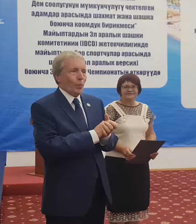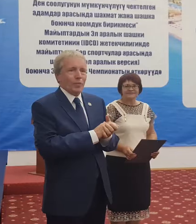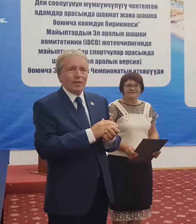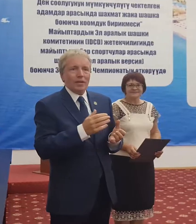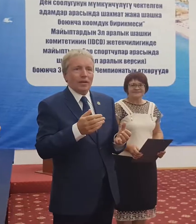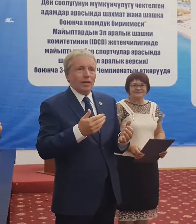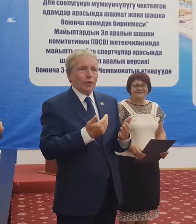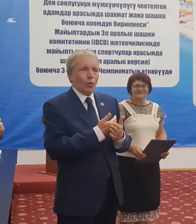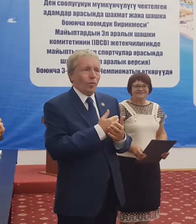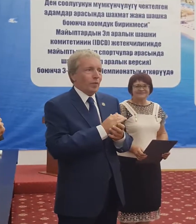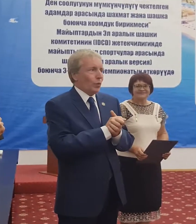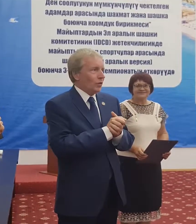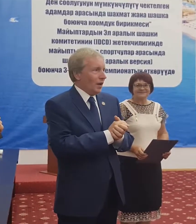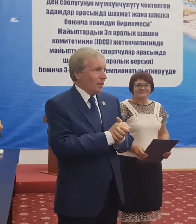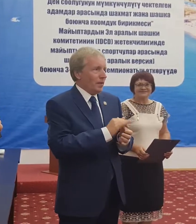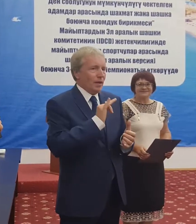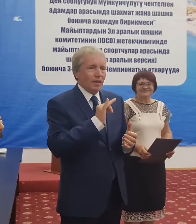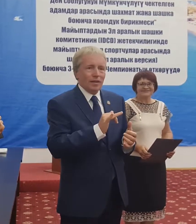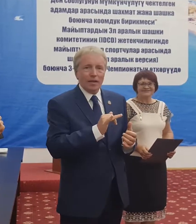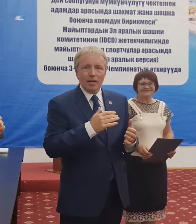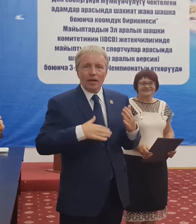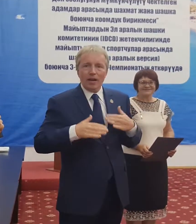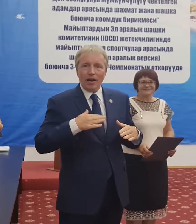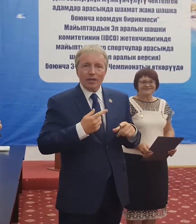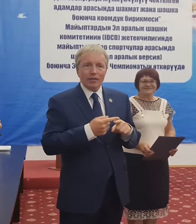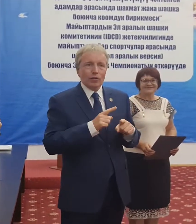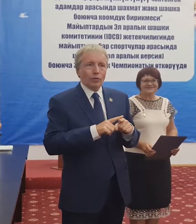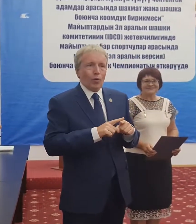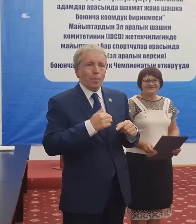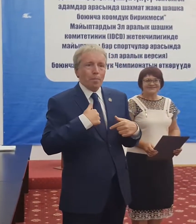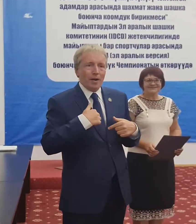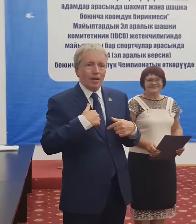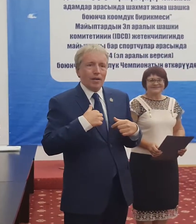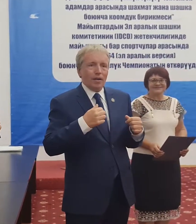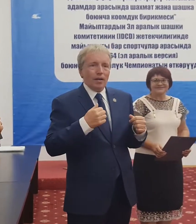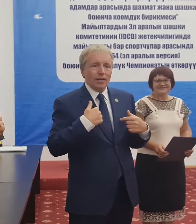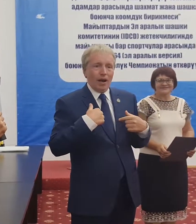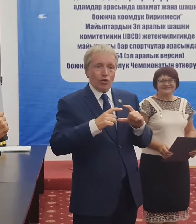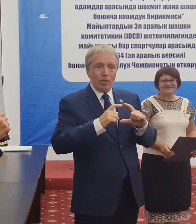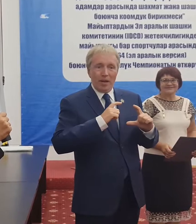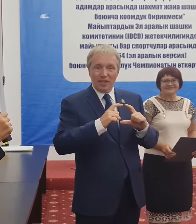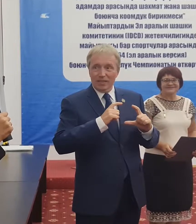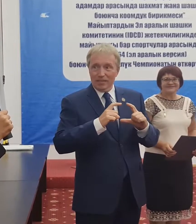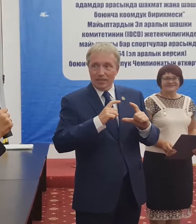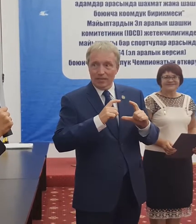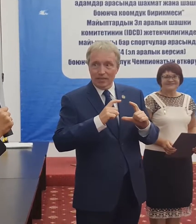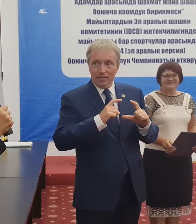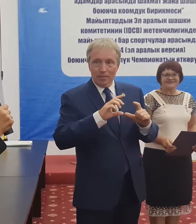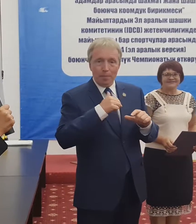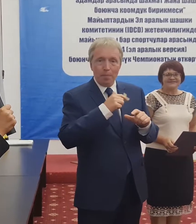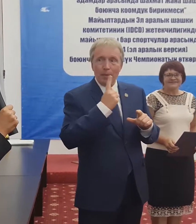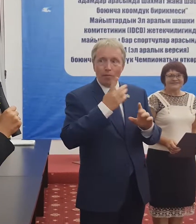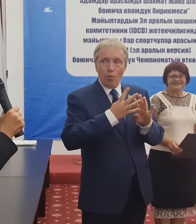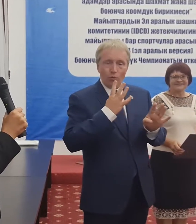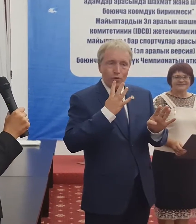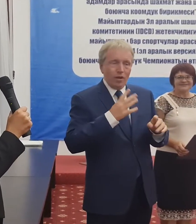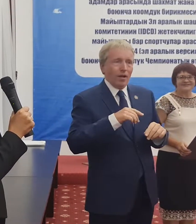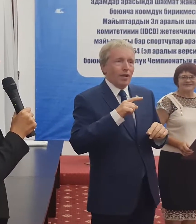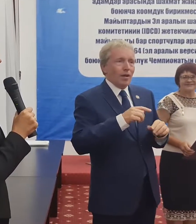Познакомиться с новыми друзьями, рад, что мы, наши шахматисты, в первую